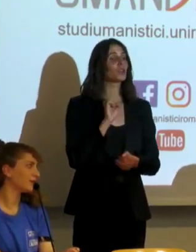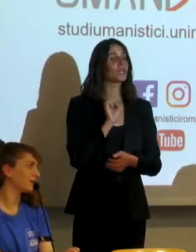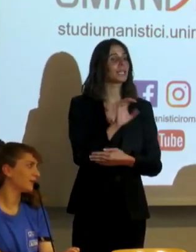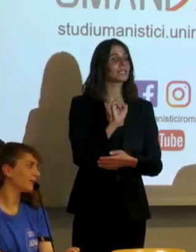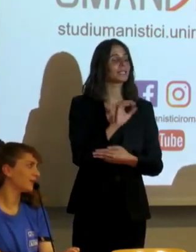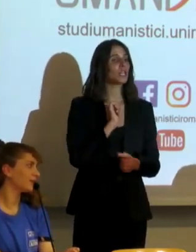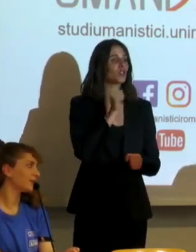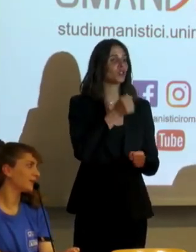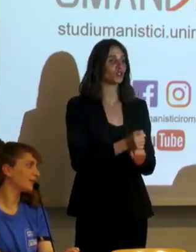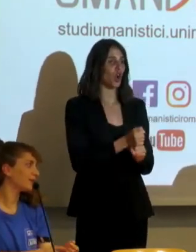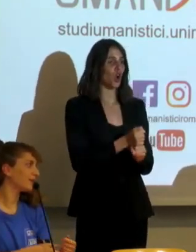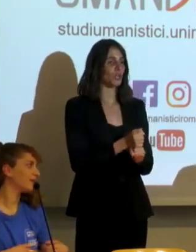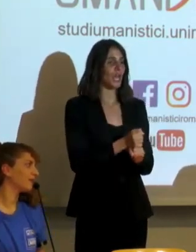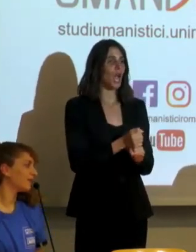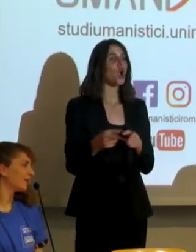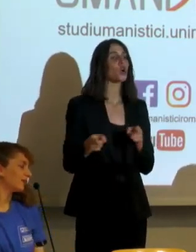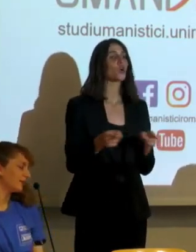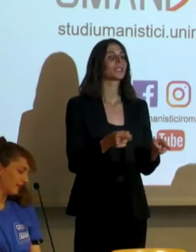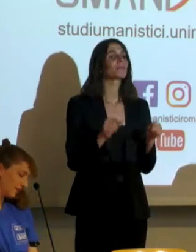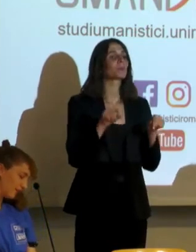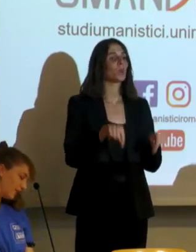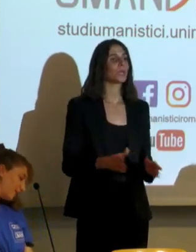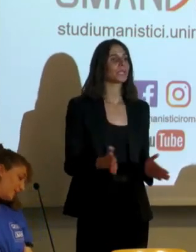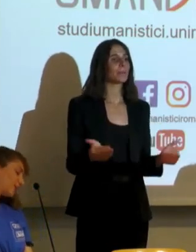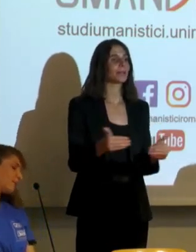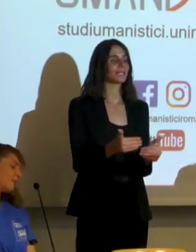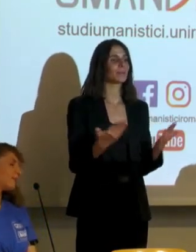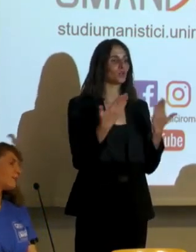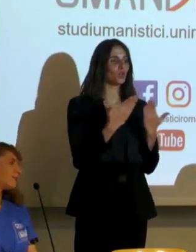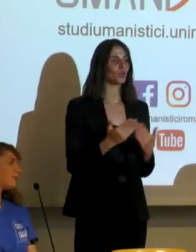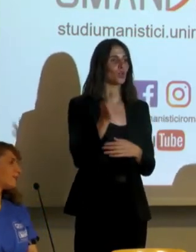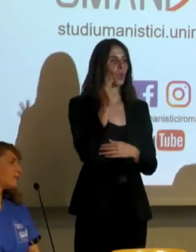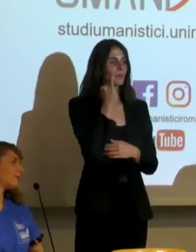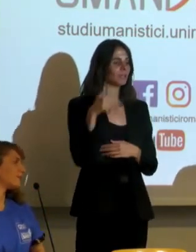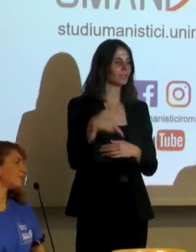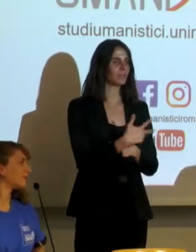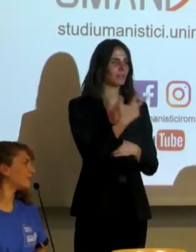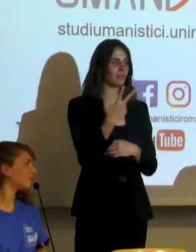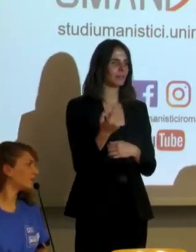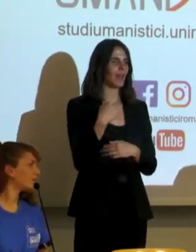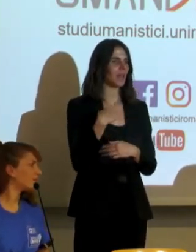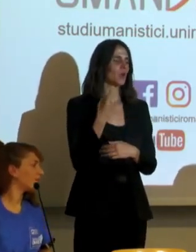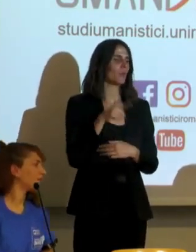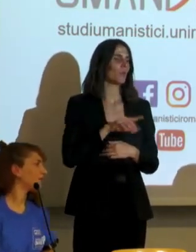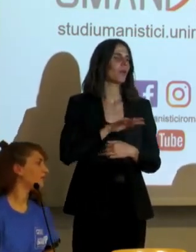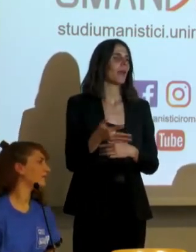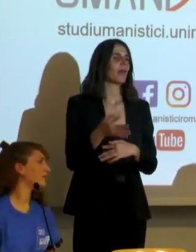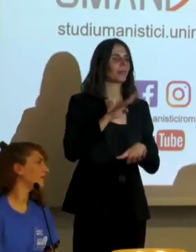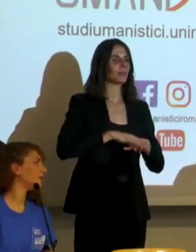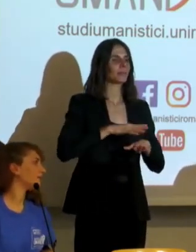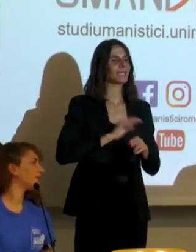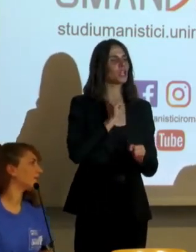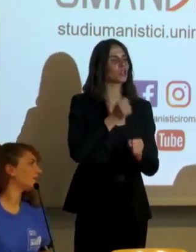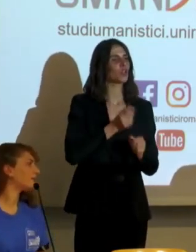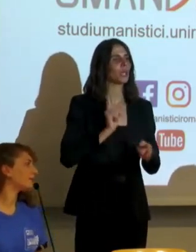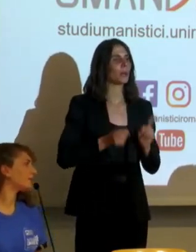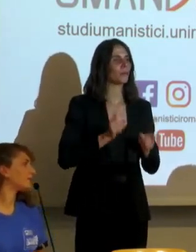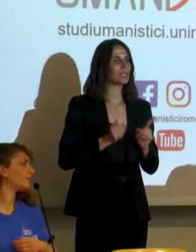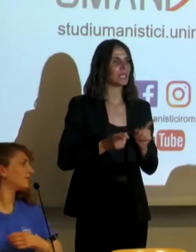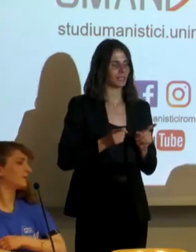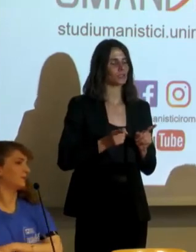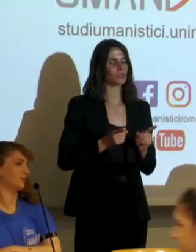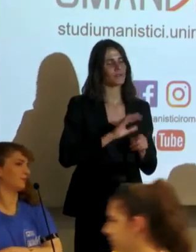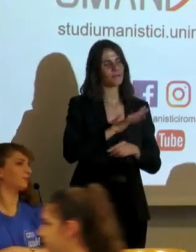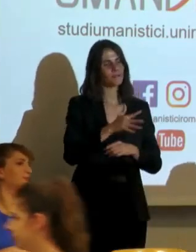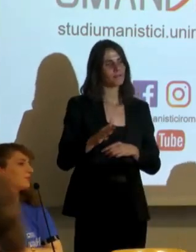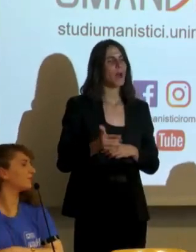contemporanea qui al Dipartimento di Studi Umanistici, alla Triennale, vari altri insegnamenti, storia dei sistemi politici, alla magistrale e così via. Perché studiare